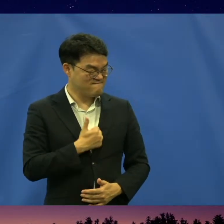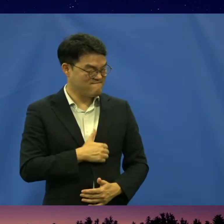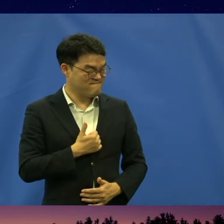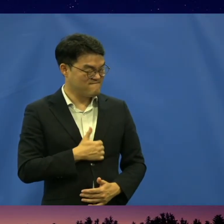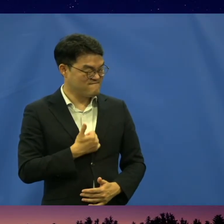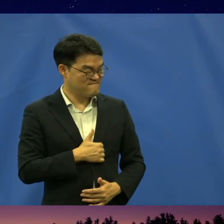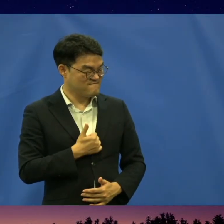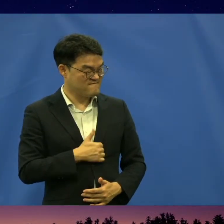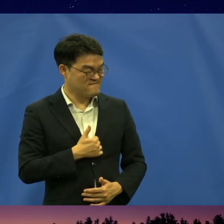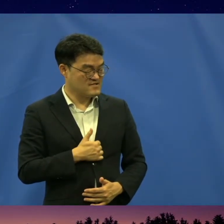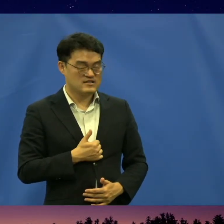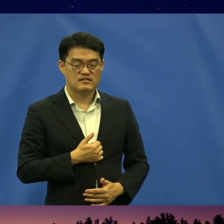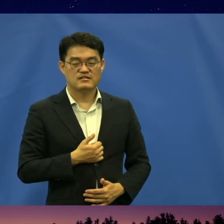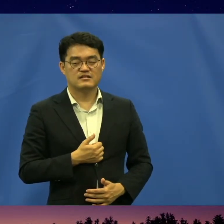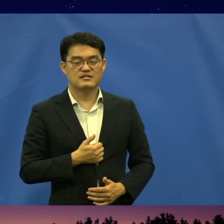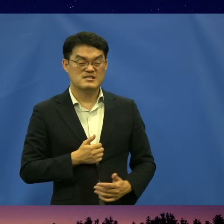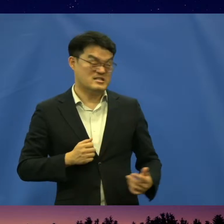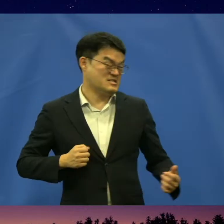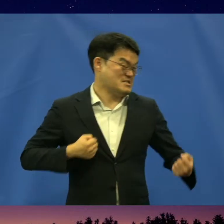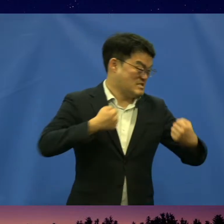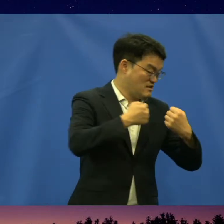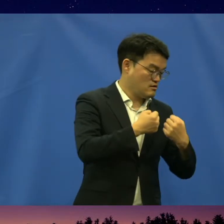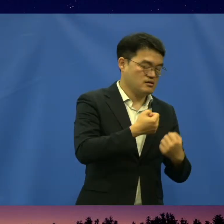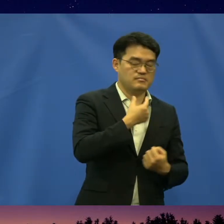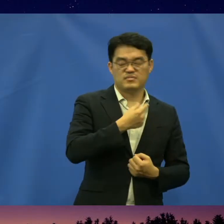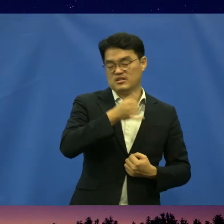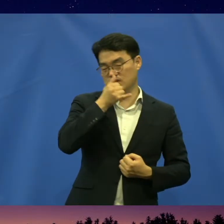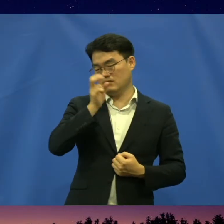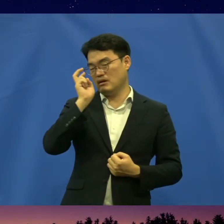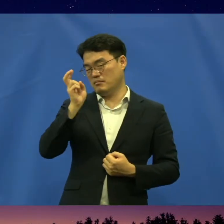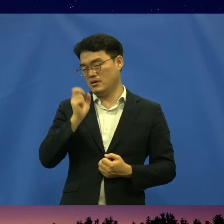특별히 도덕적으로 깨끗하게 사는 사람들을 견디기 힘든 거예요.